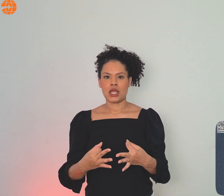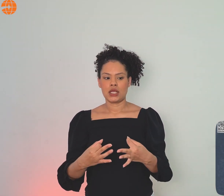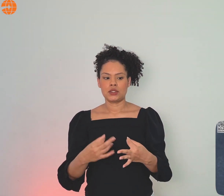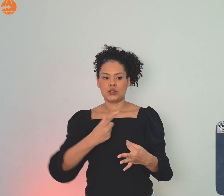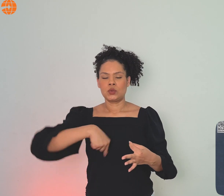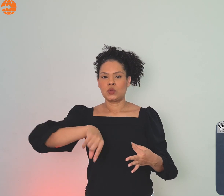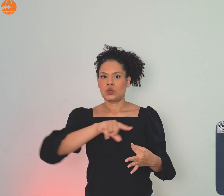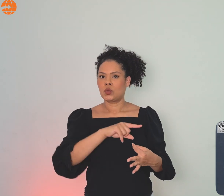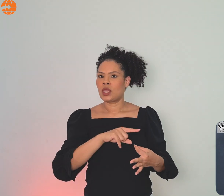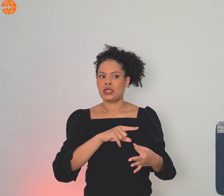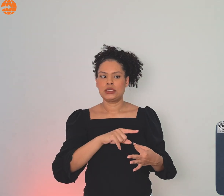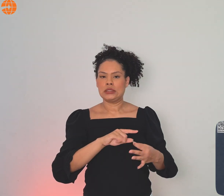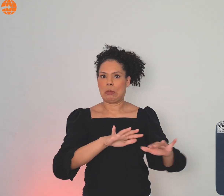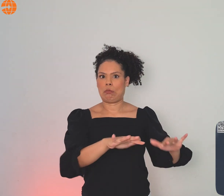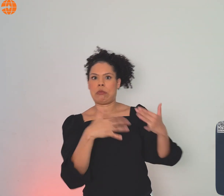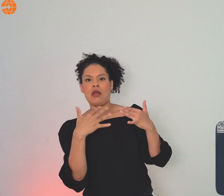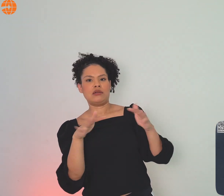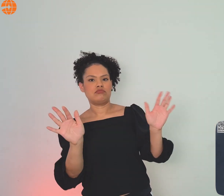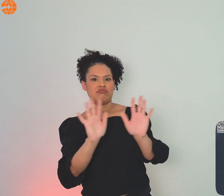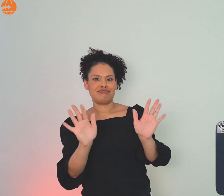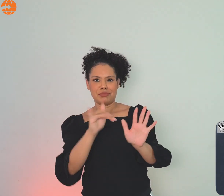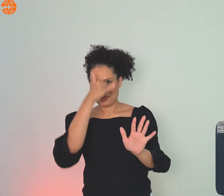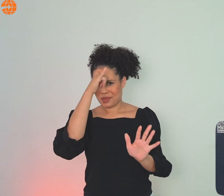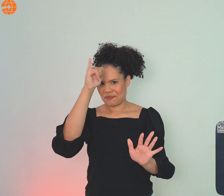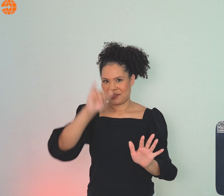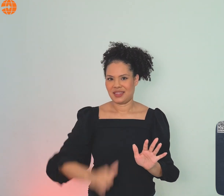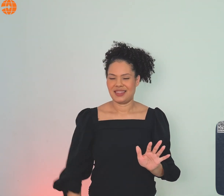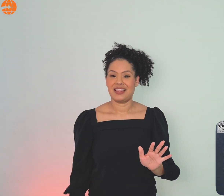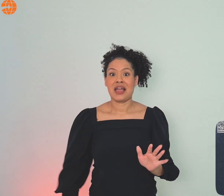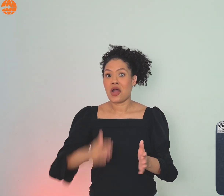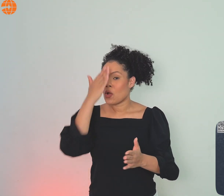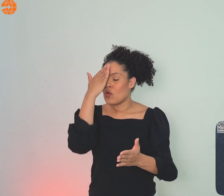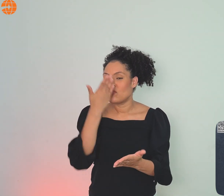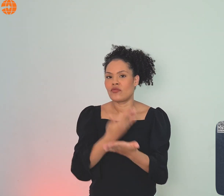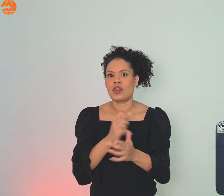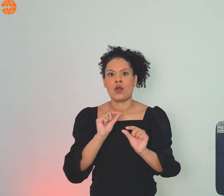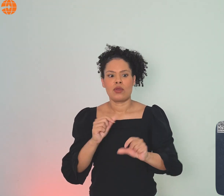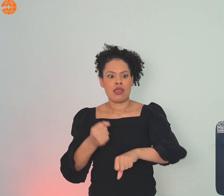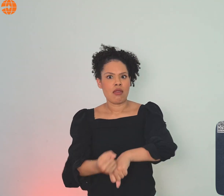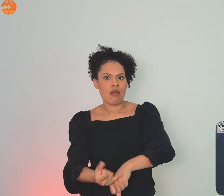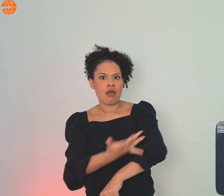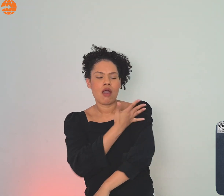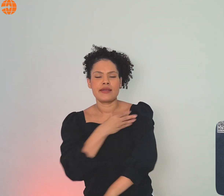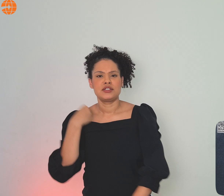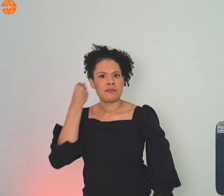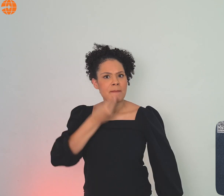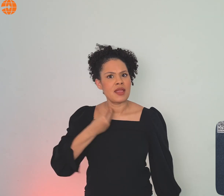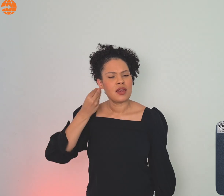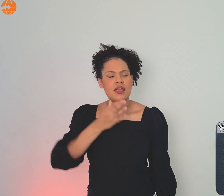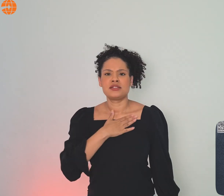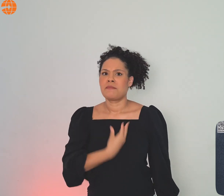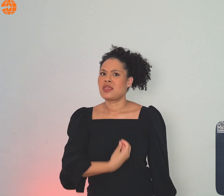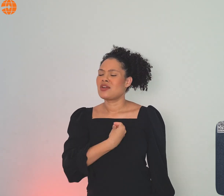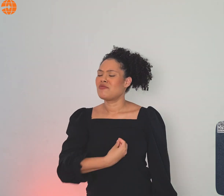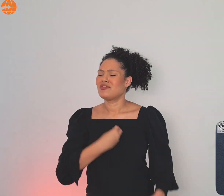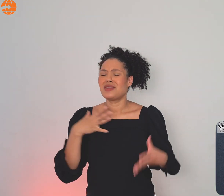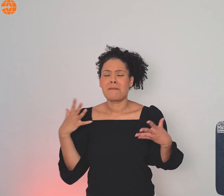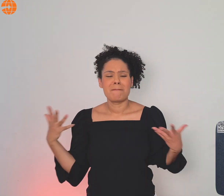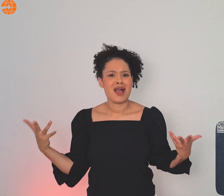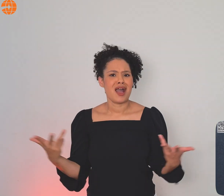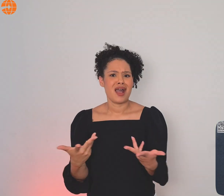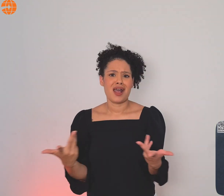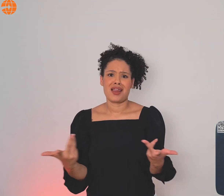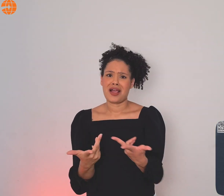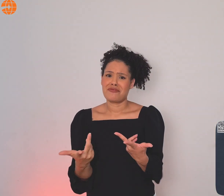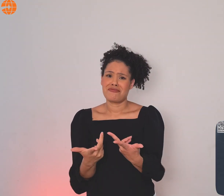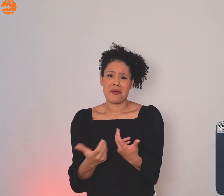que confiar que tudo aquilo seria de uma emoção, de uma experiência na minha vida que seria rica demais e que